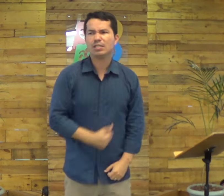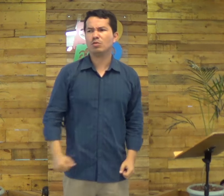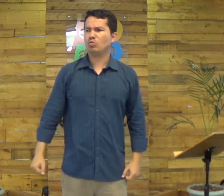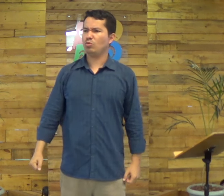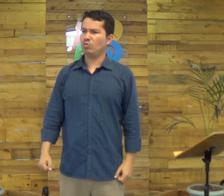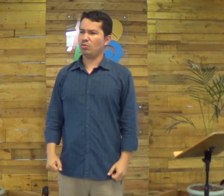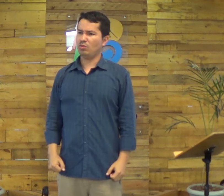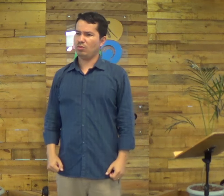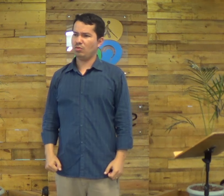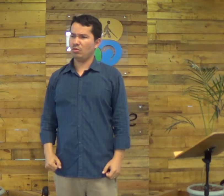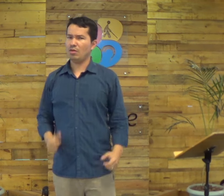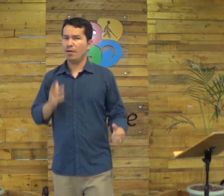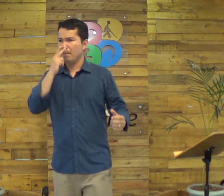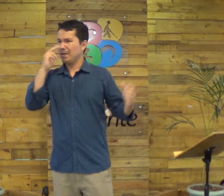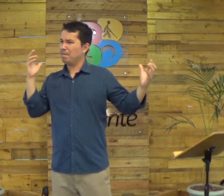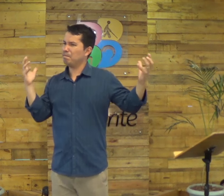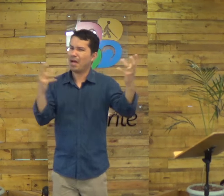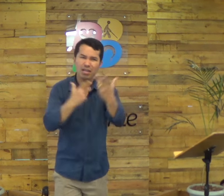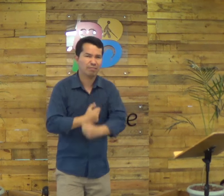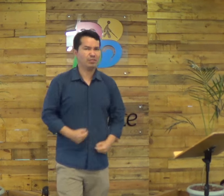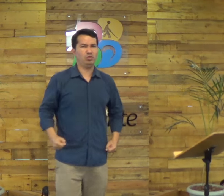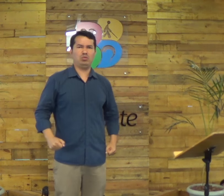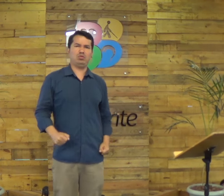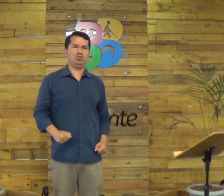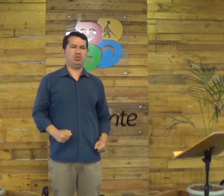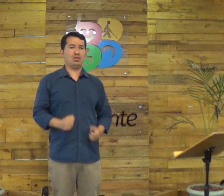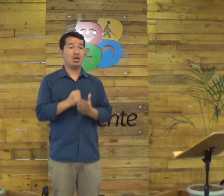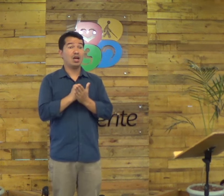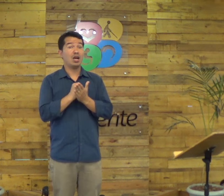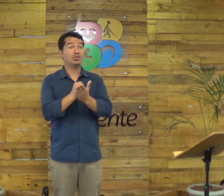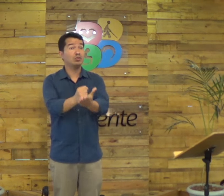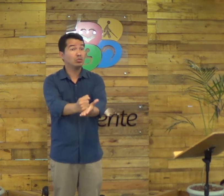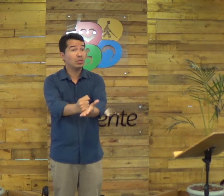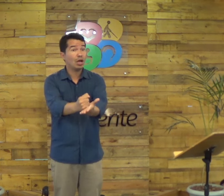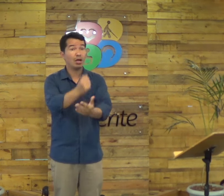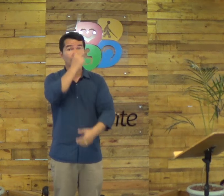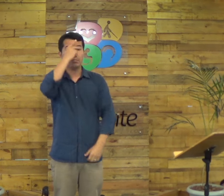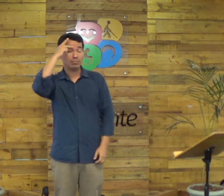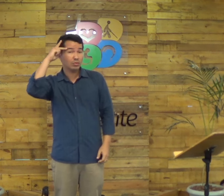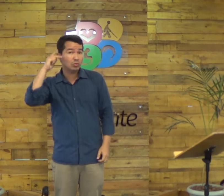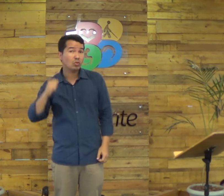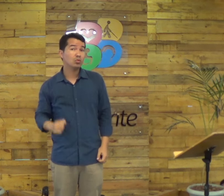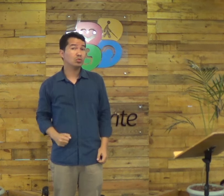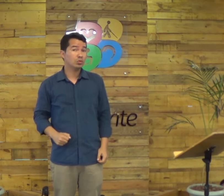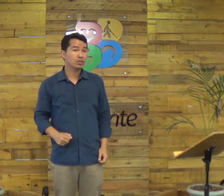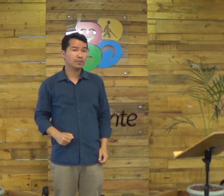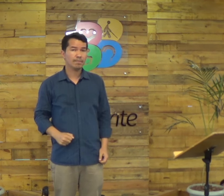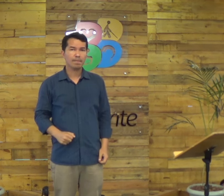é tão lindo isso, é maravilhoso, é bom ajudar as pessoas,